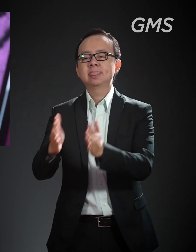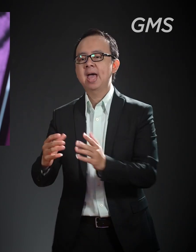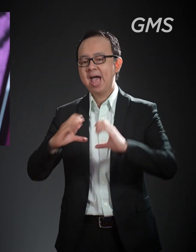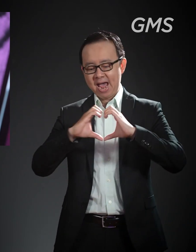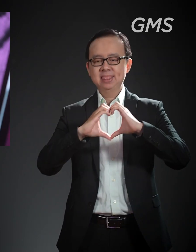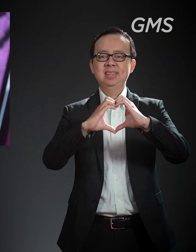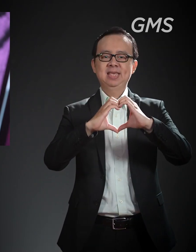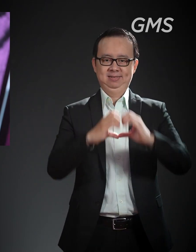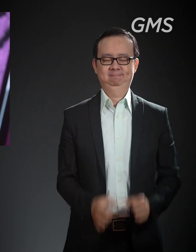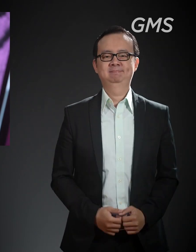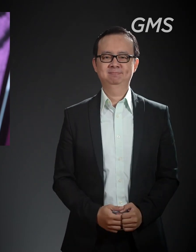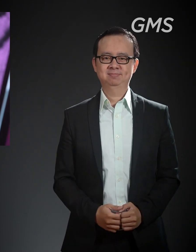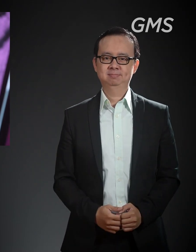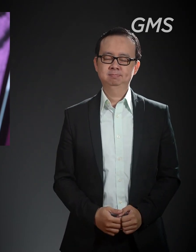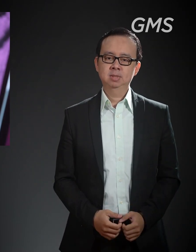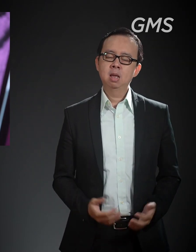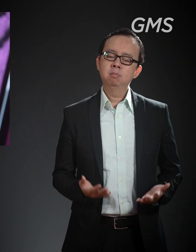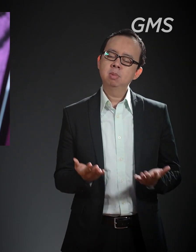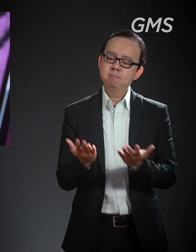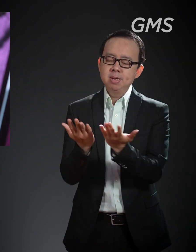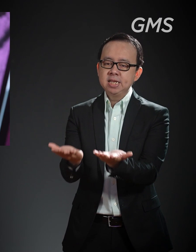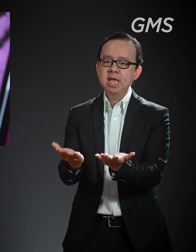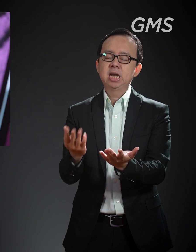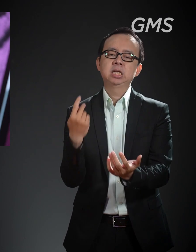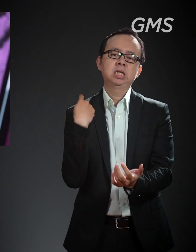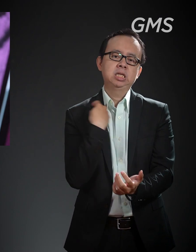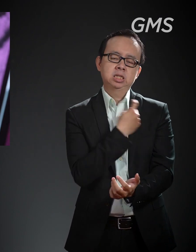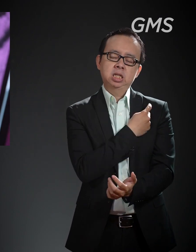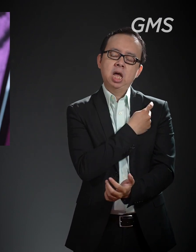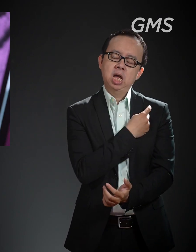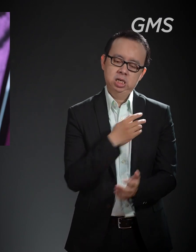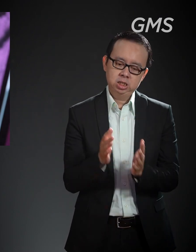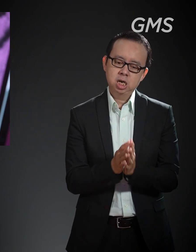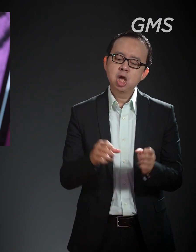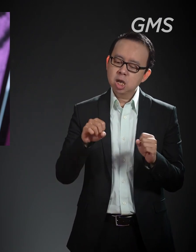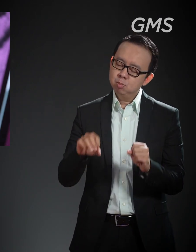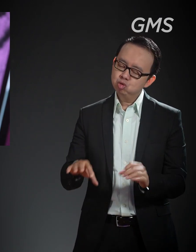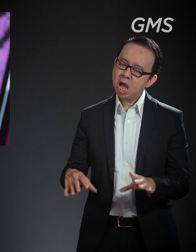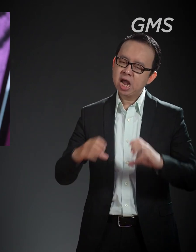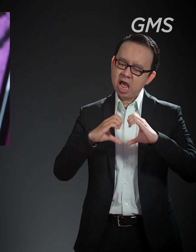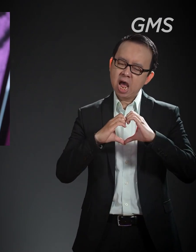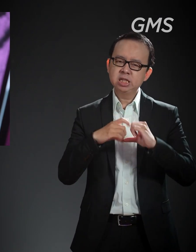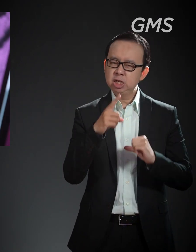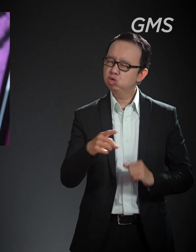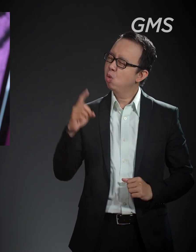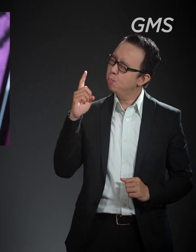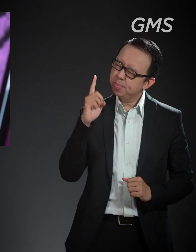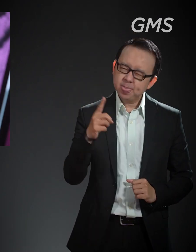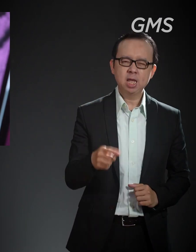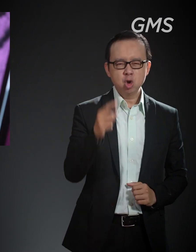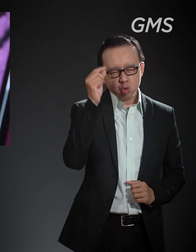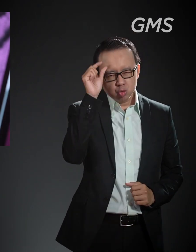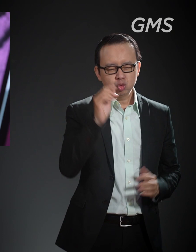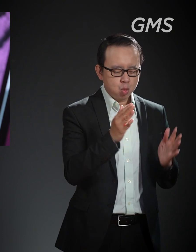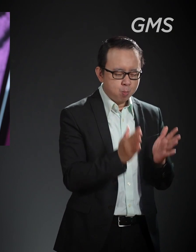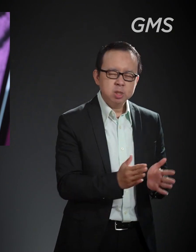Ternyata pemberian kita, generosity atau kemurahan hati itu penting sekali untuk menyusun hati kita di hadapan